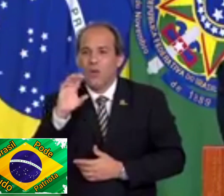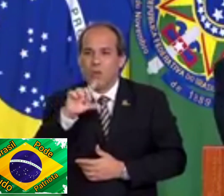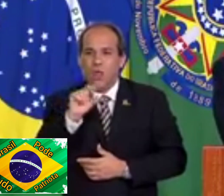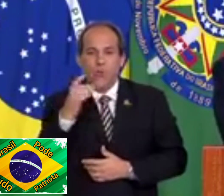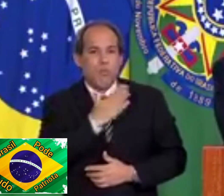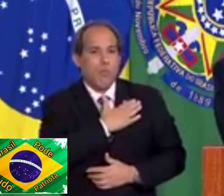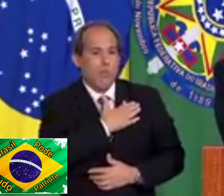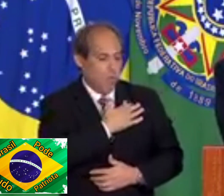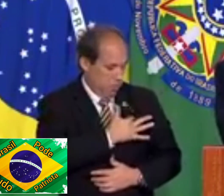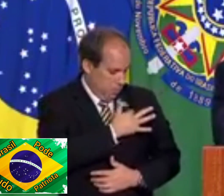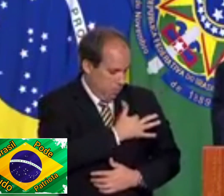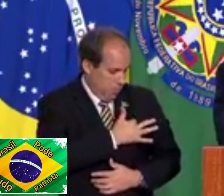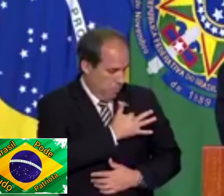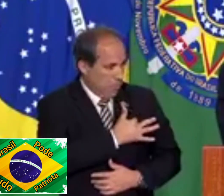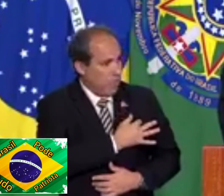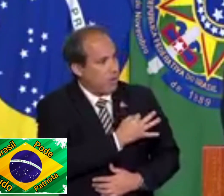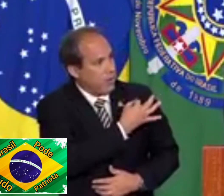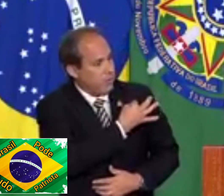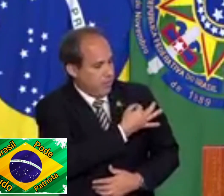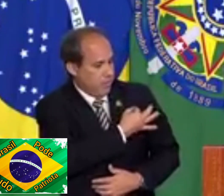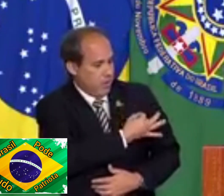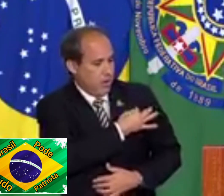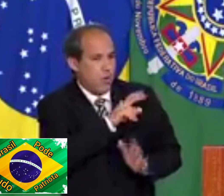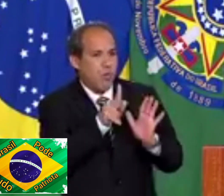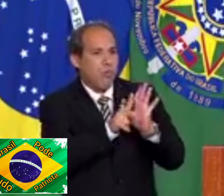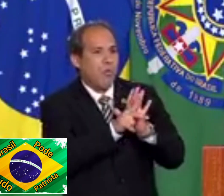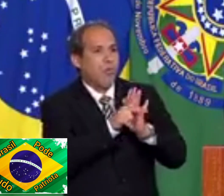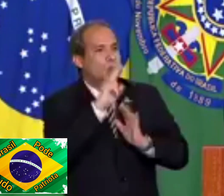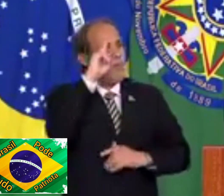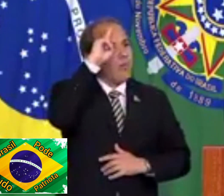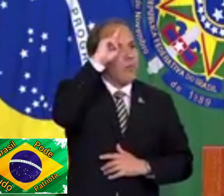aqui uma medalha do nosso Exército Brasileiro.